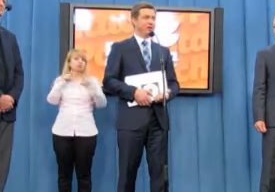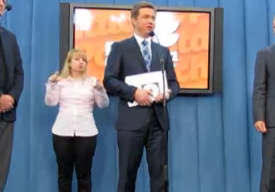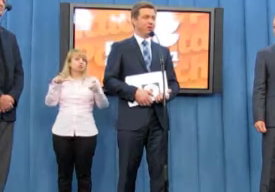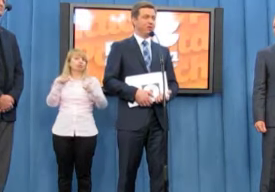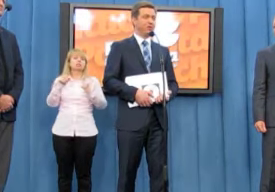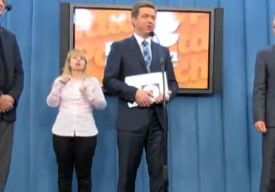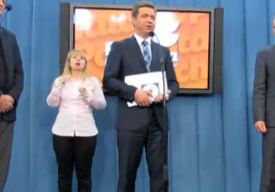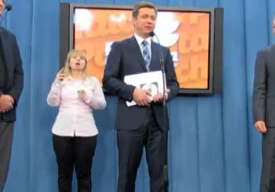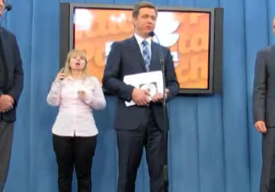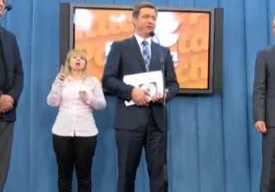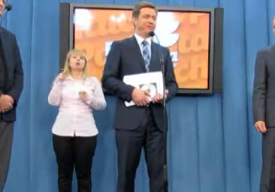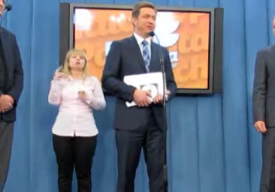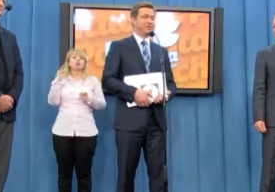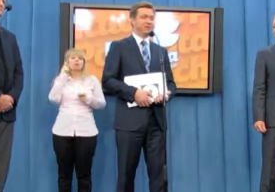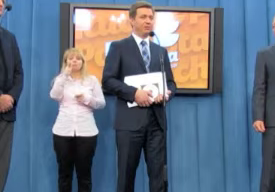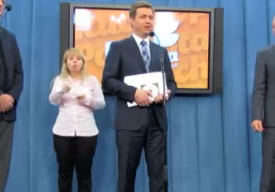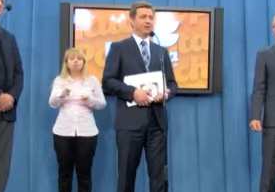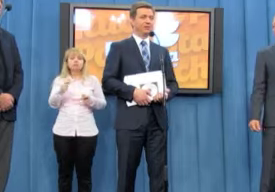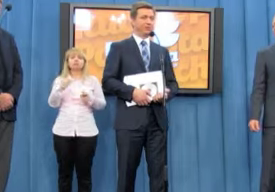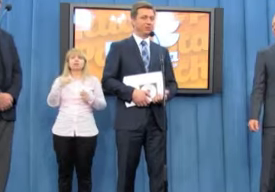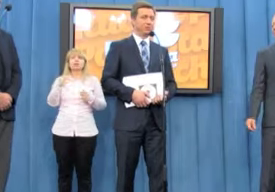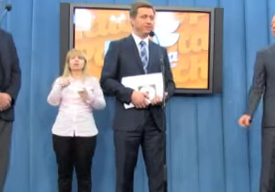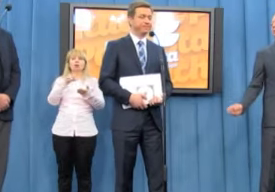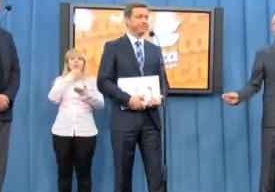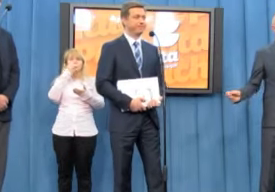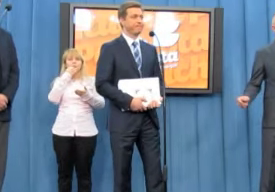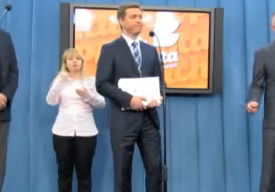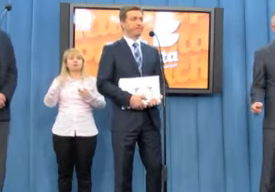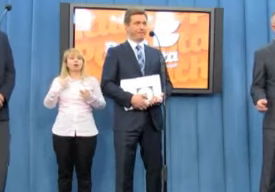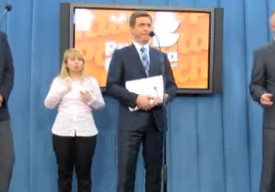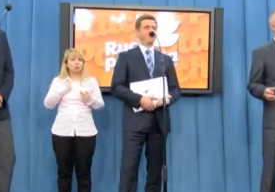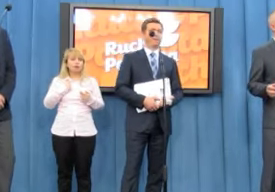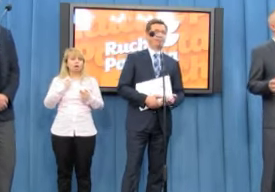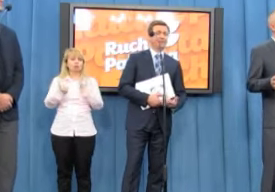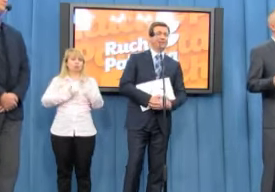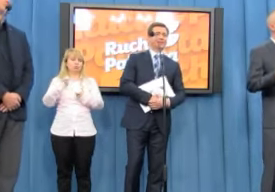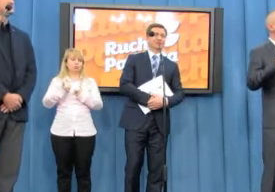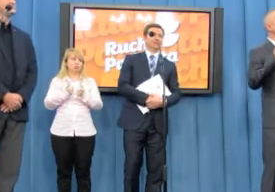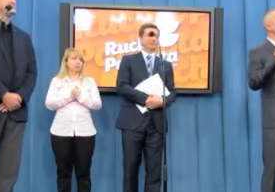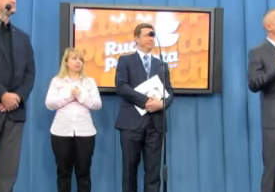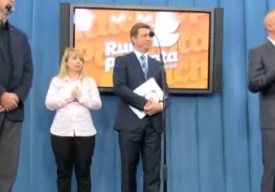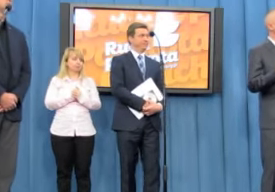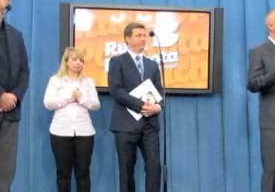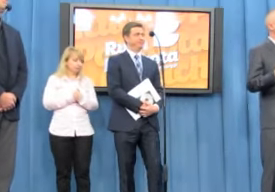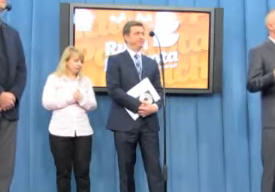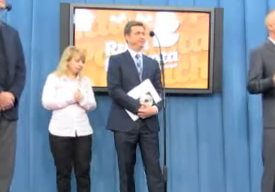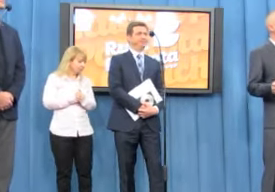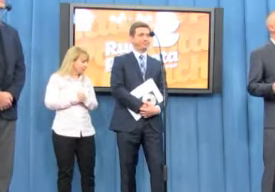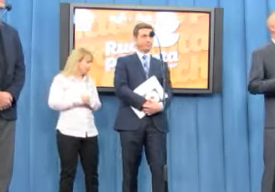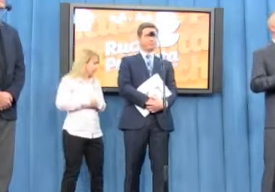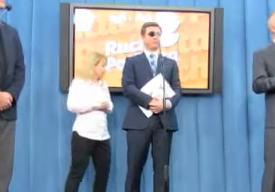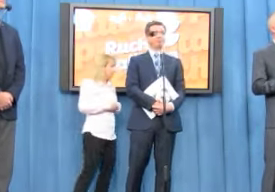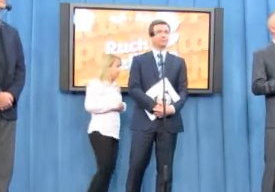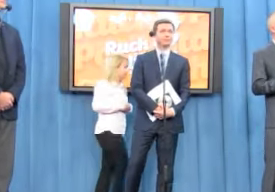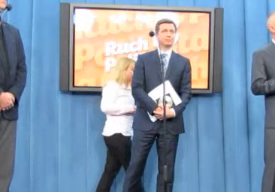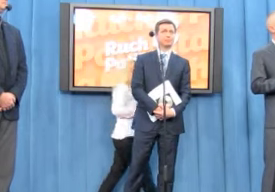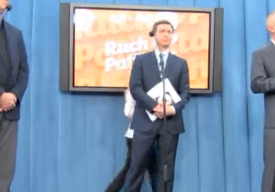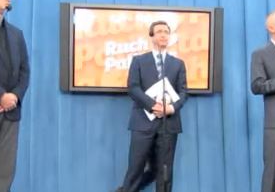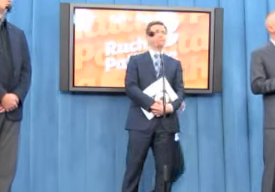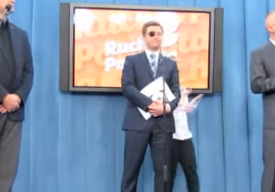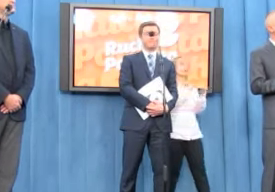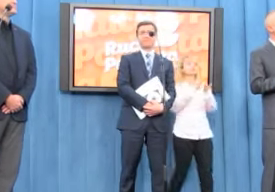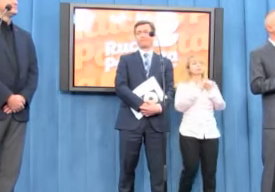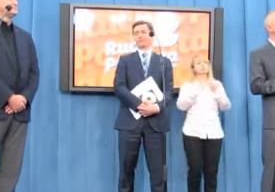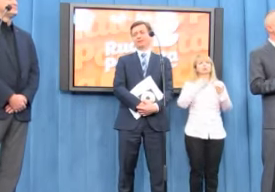polecenie kogo ta poprawka została stworzona. Zresztą, dlaczego mówimy o pani Brzygłockiej? Materiał wczorajszego